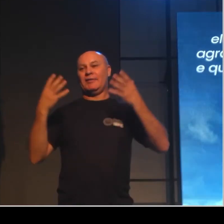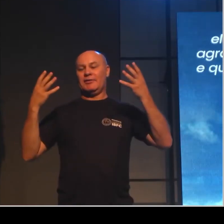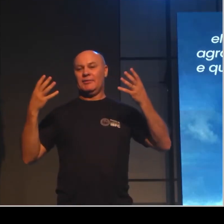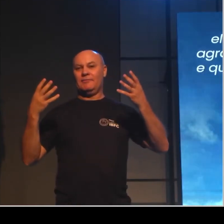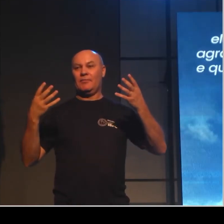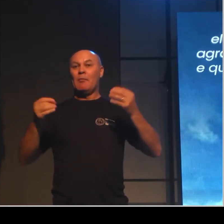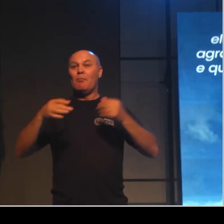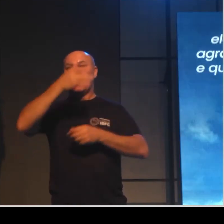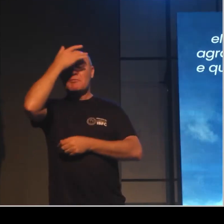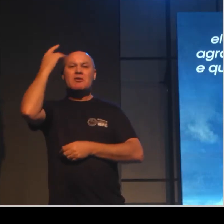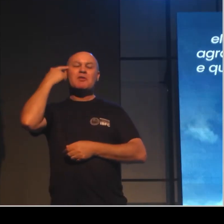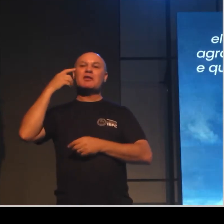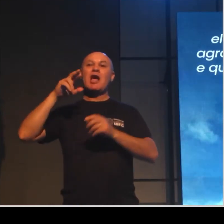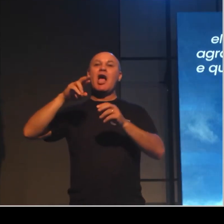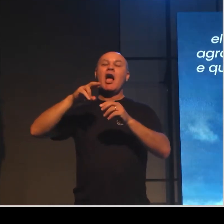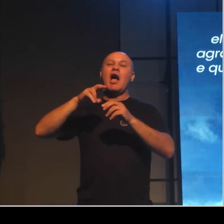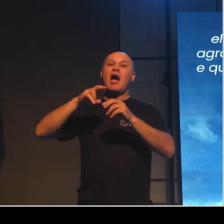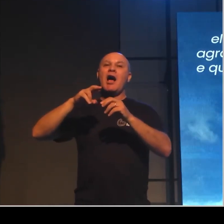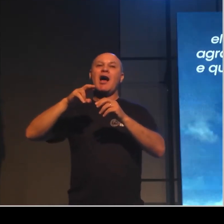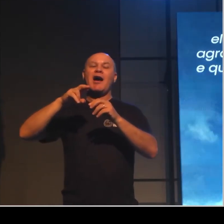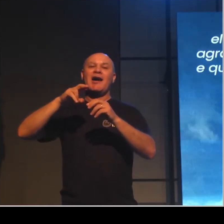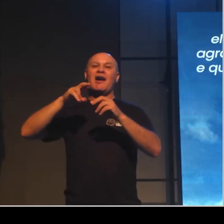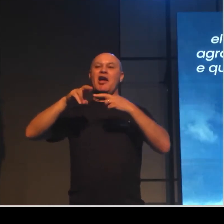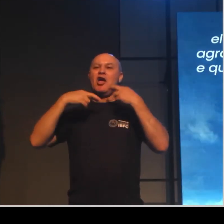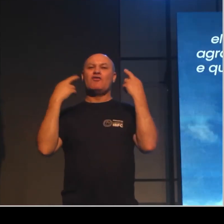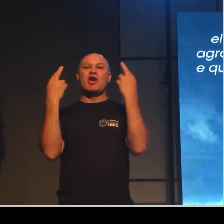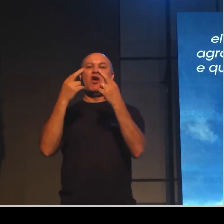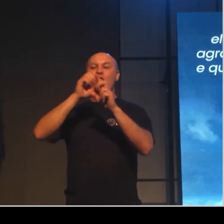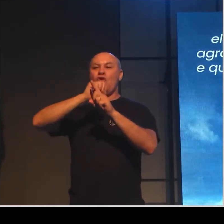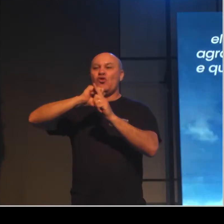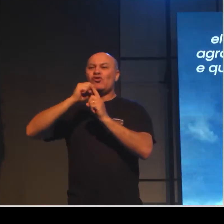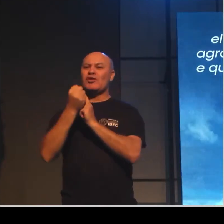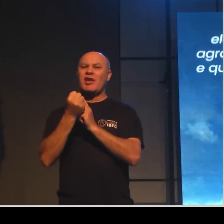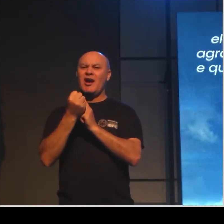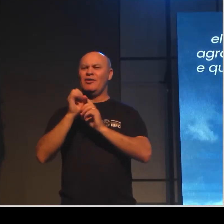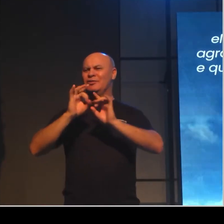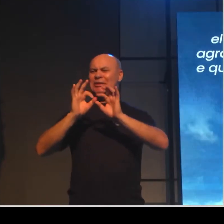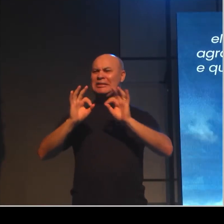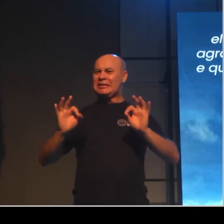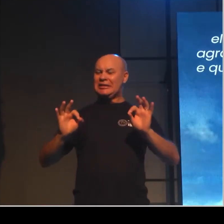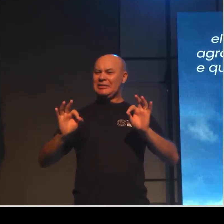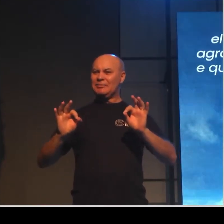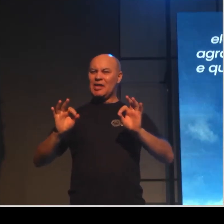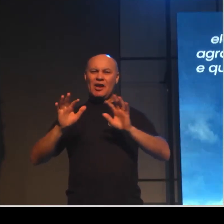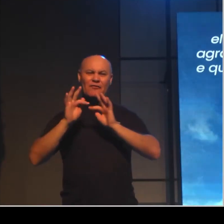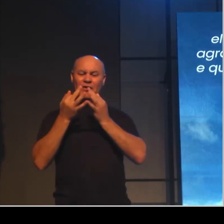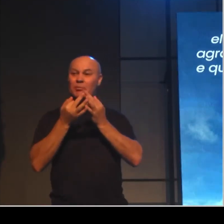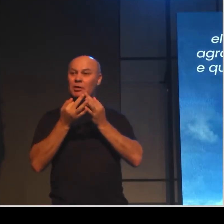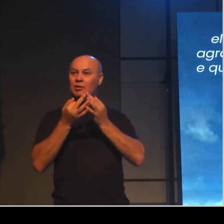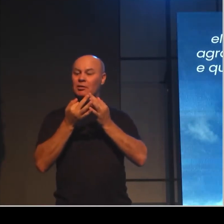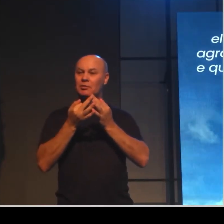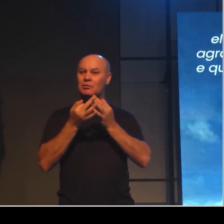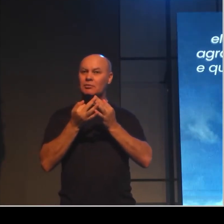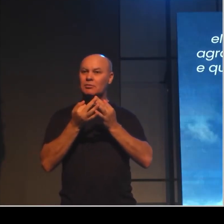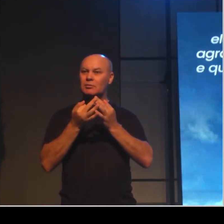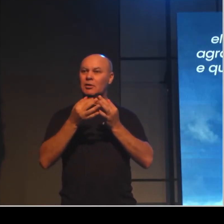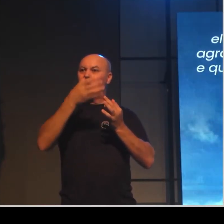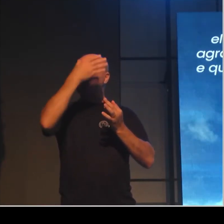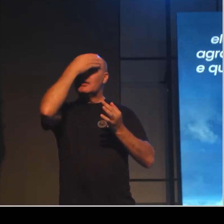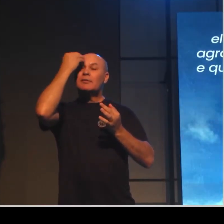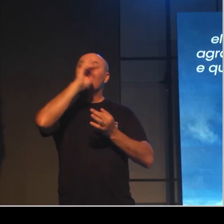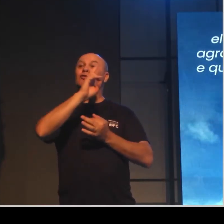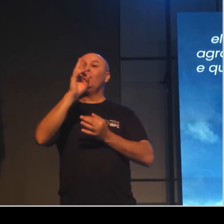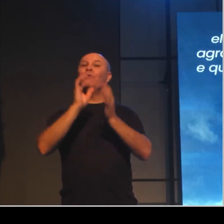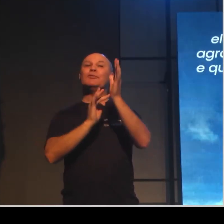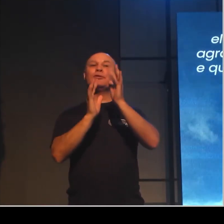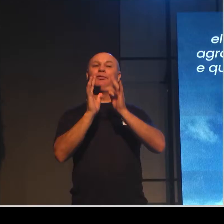social. A maioria das pessoas nem sequer mencionam Jesus. As pessoas nem